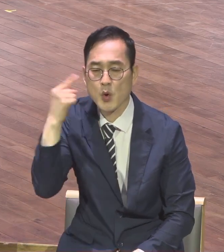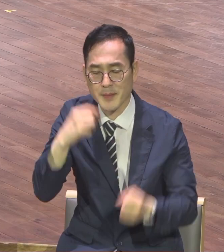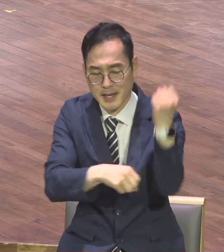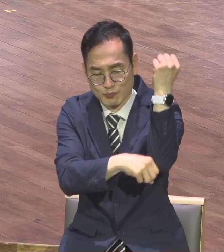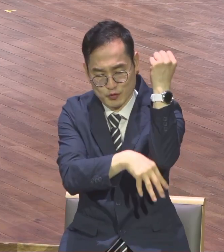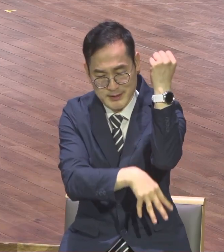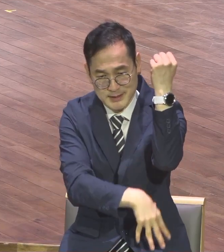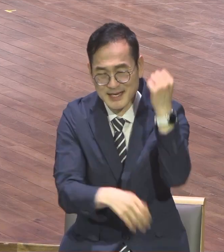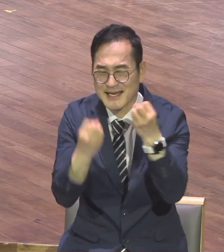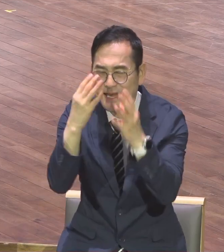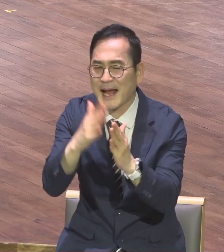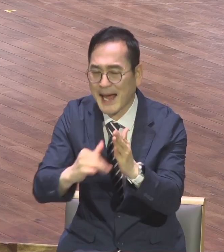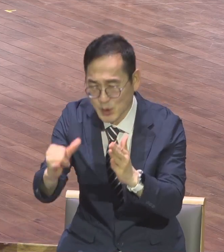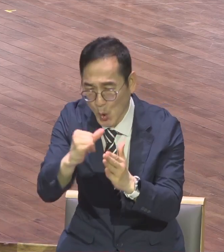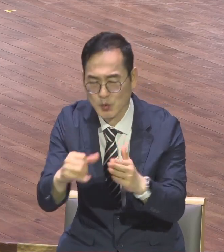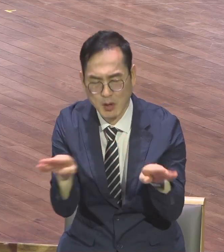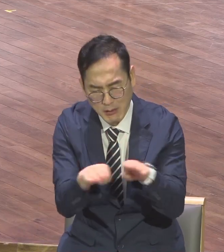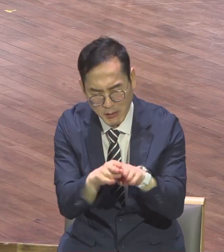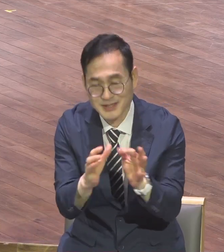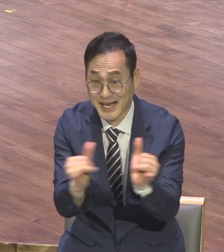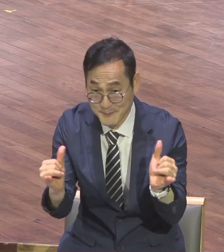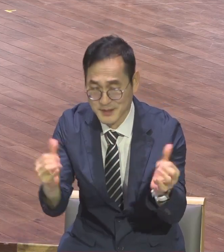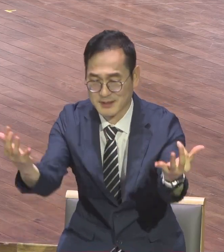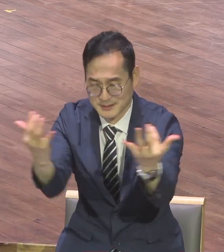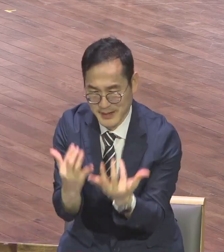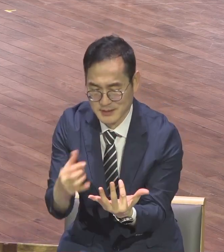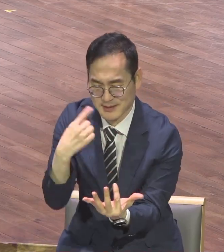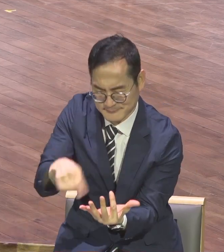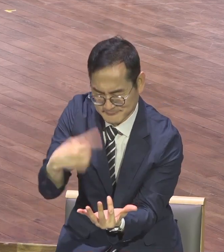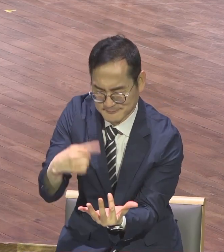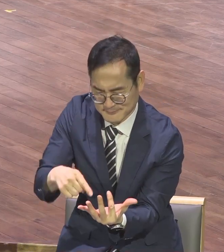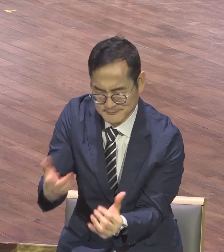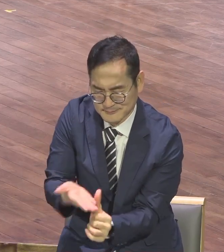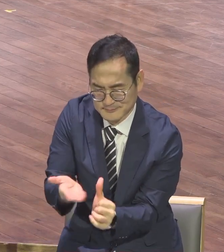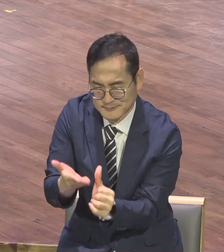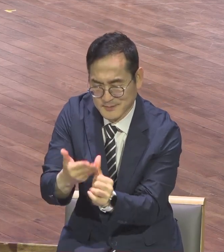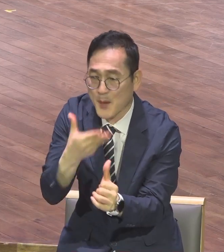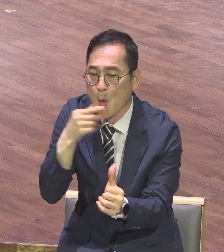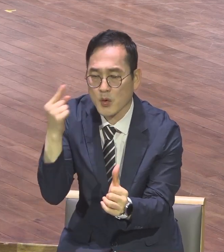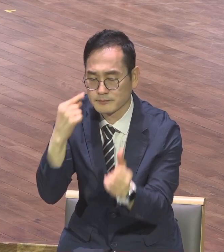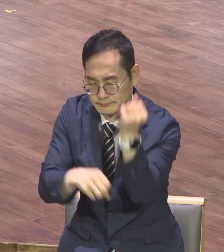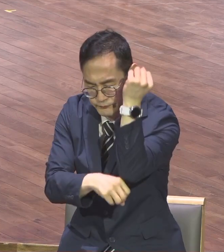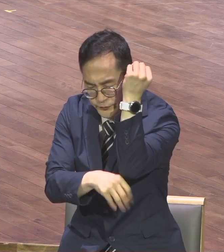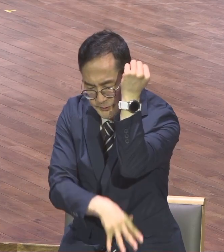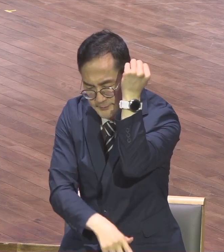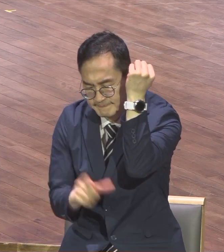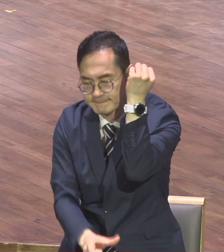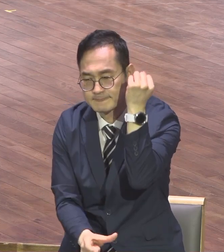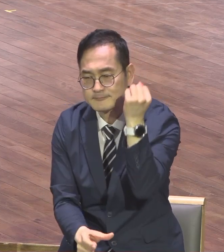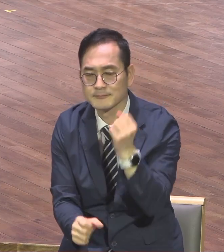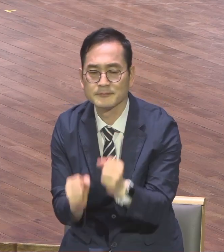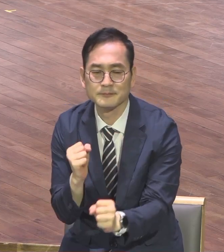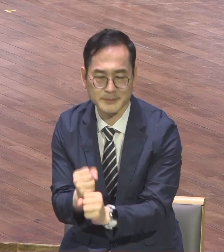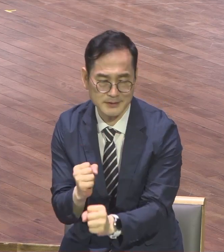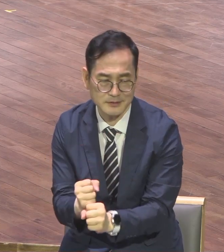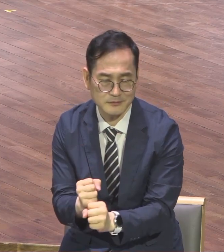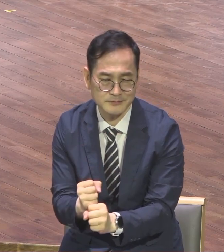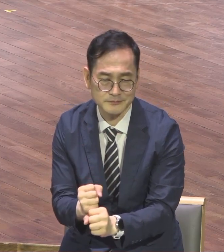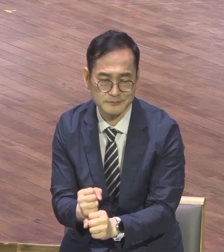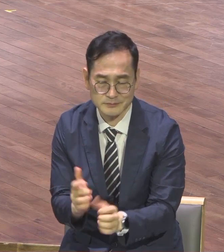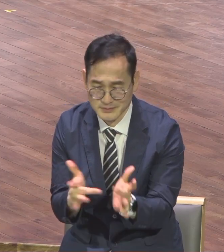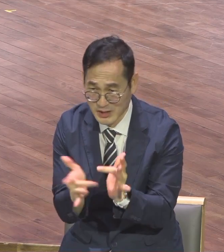새가족 장단결석자 올바로 양육되도록 그렇게 끝을 보는 것이